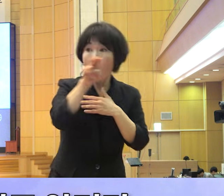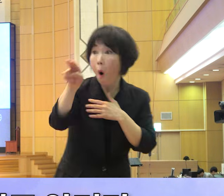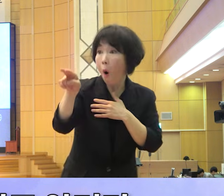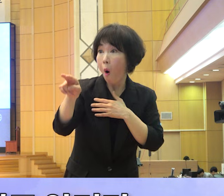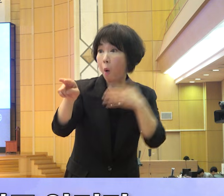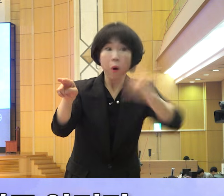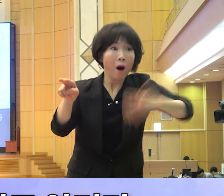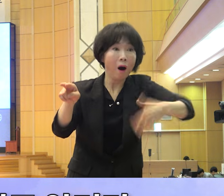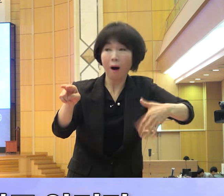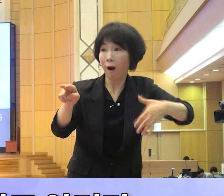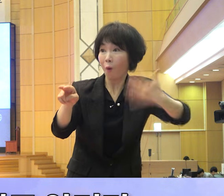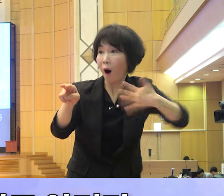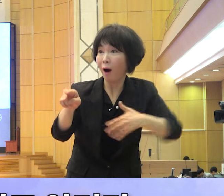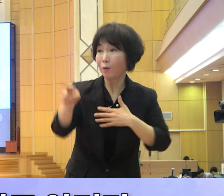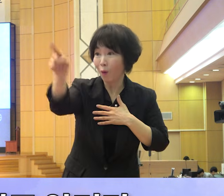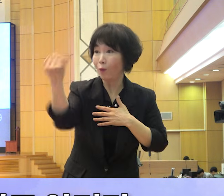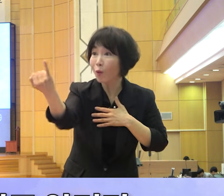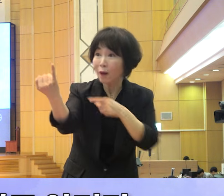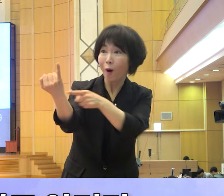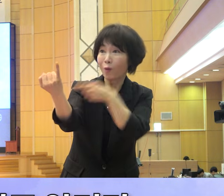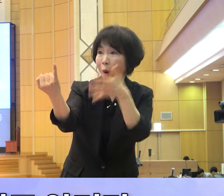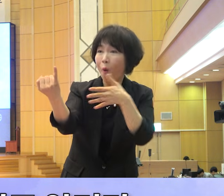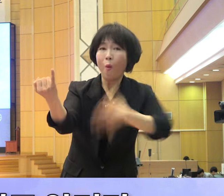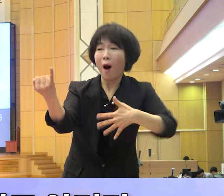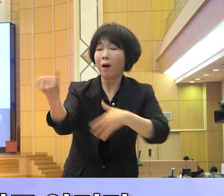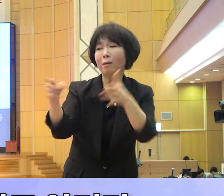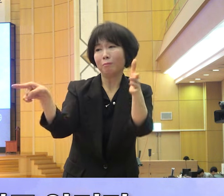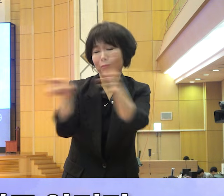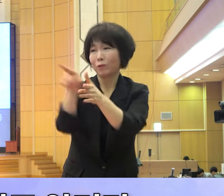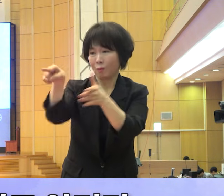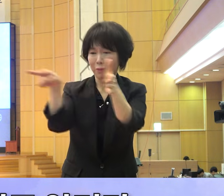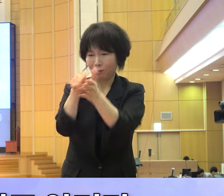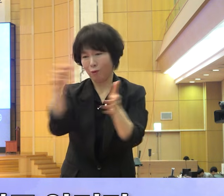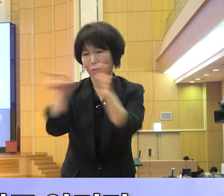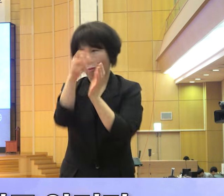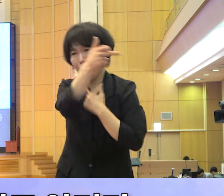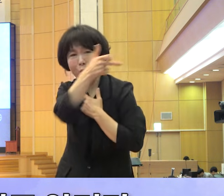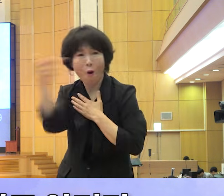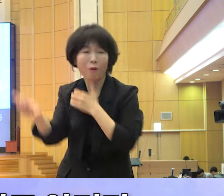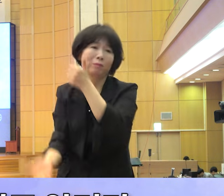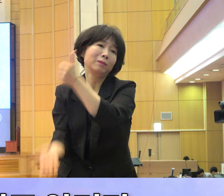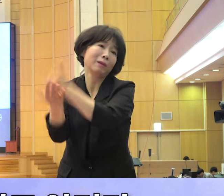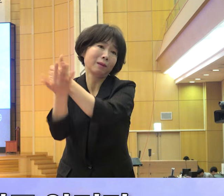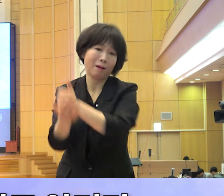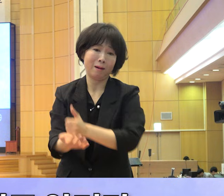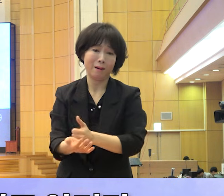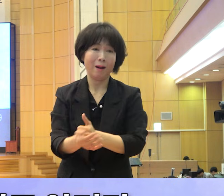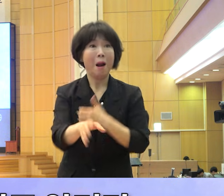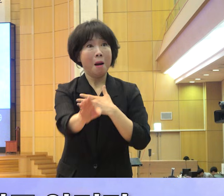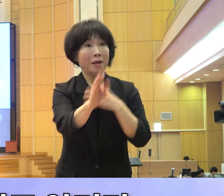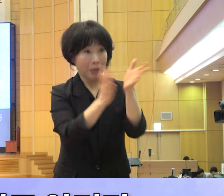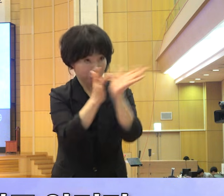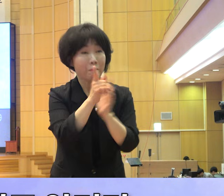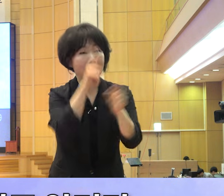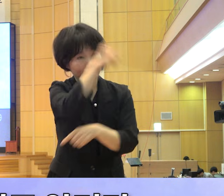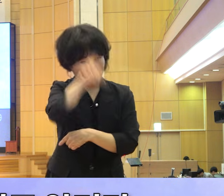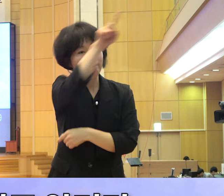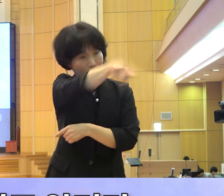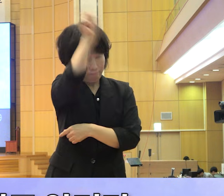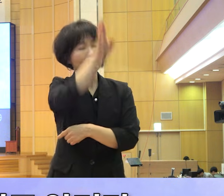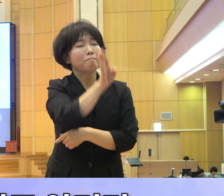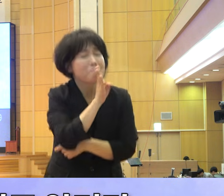크도다. 예수님이 자녀의 떡을 취해서 개들에게 줄 수 없다라고 말했더니 옳습니다.